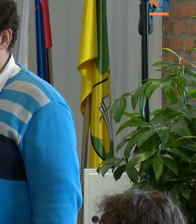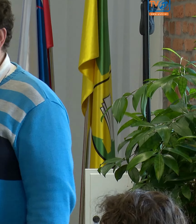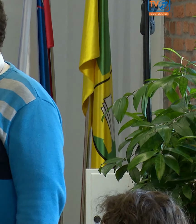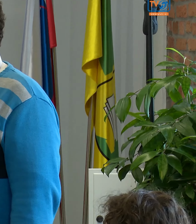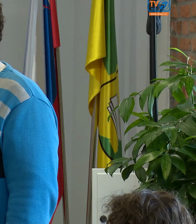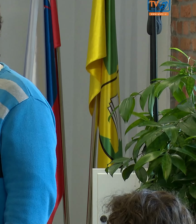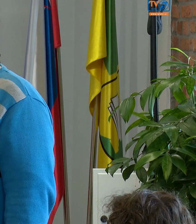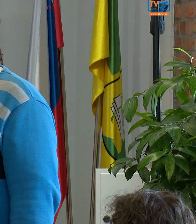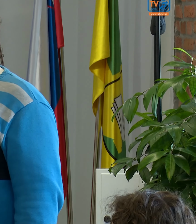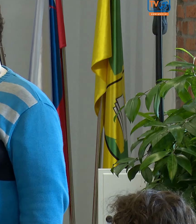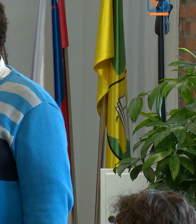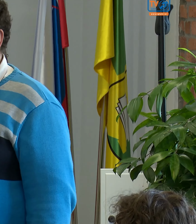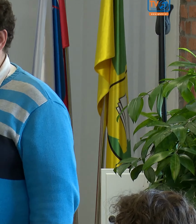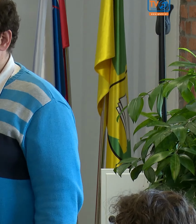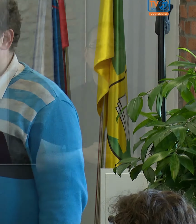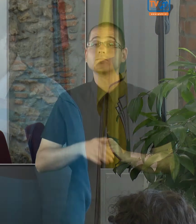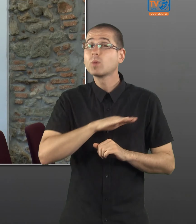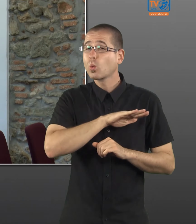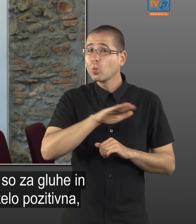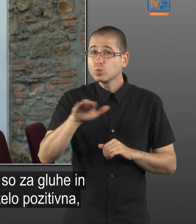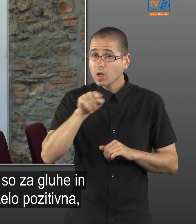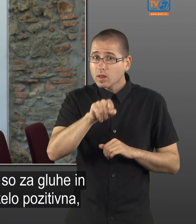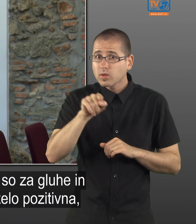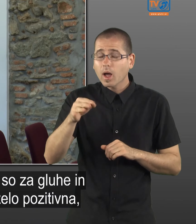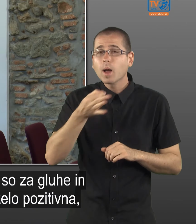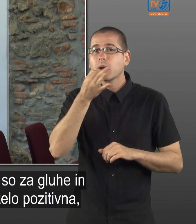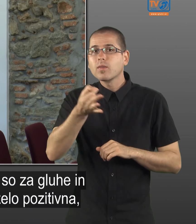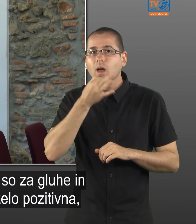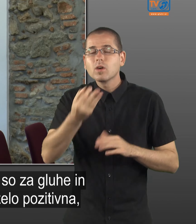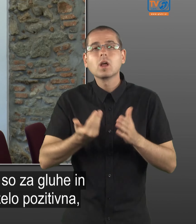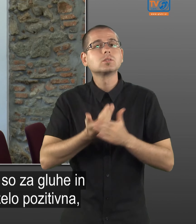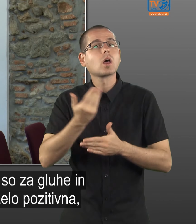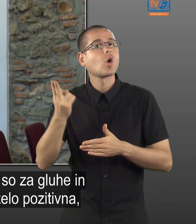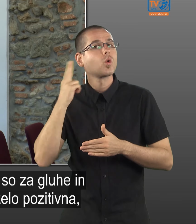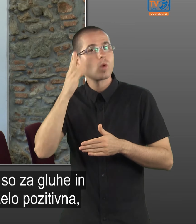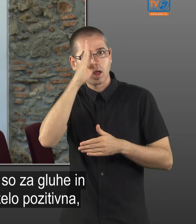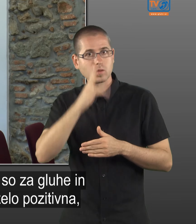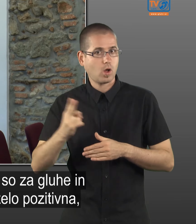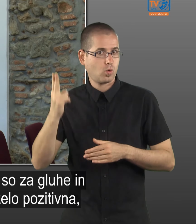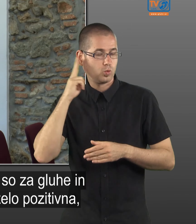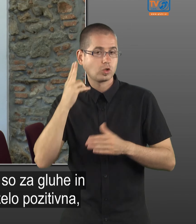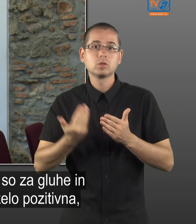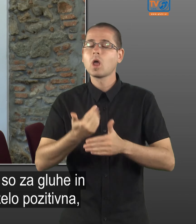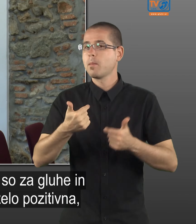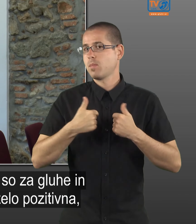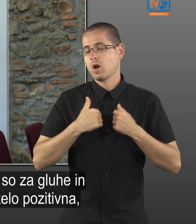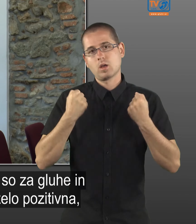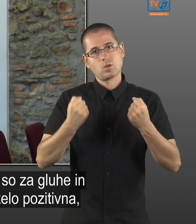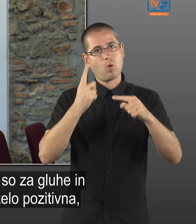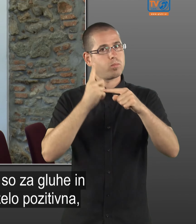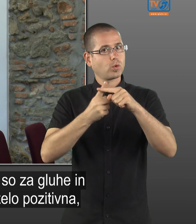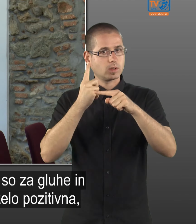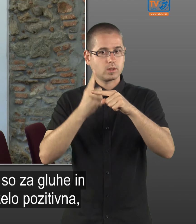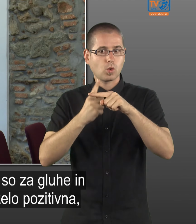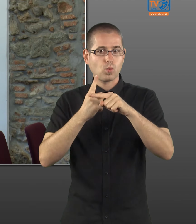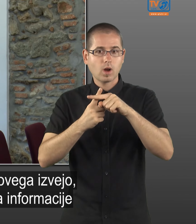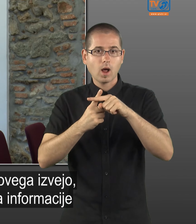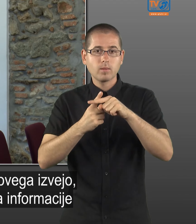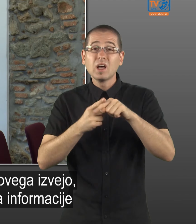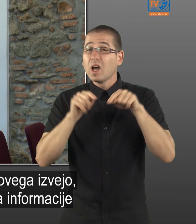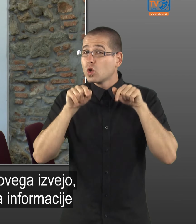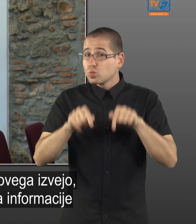in se vam je mikrofon pokvala. Vsa ta predavanja, ko so zagluhe in naglušne, se so za mene zelo pozitivna,